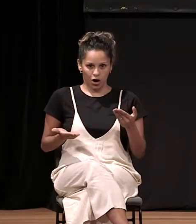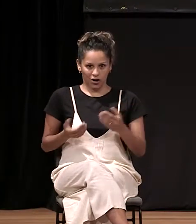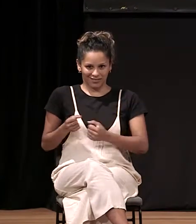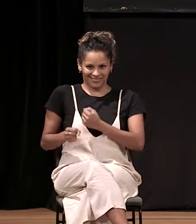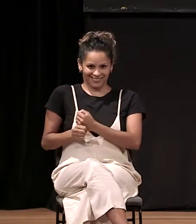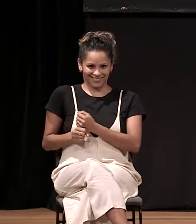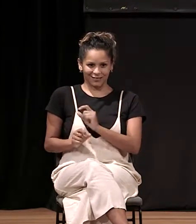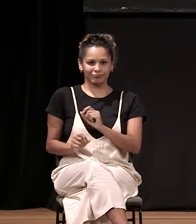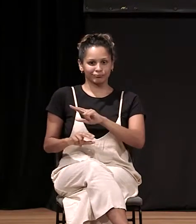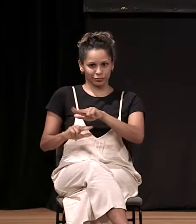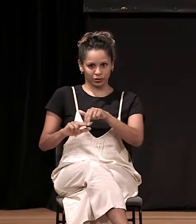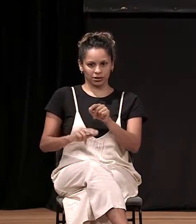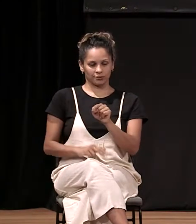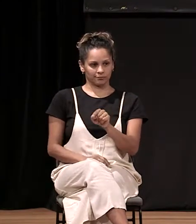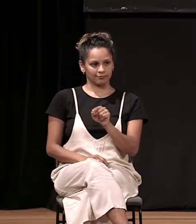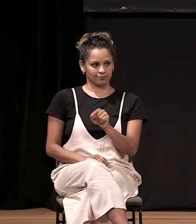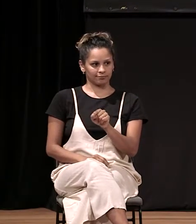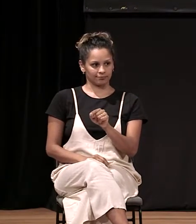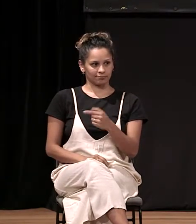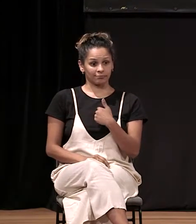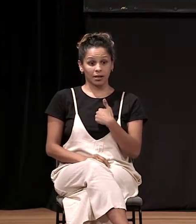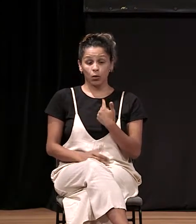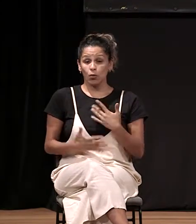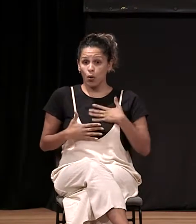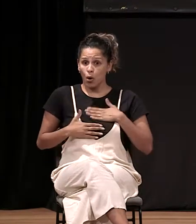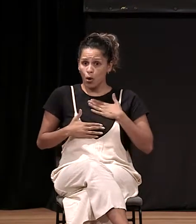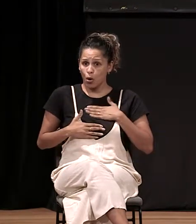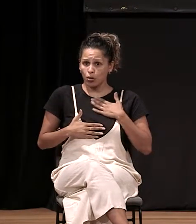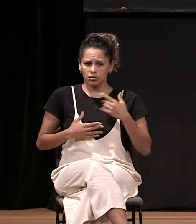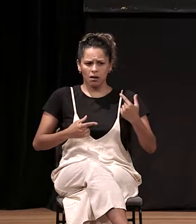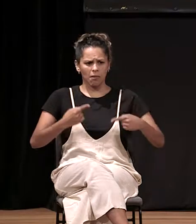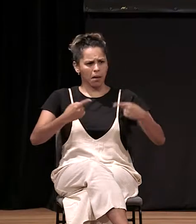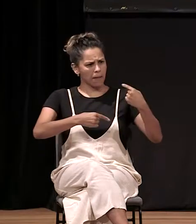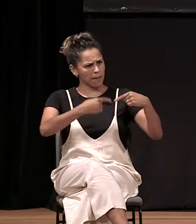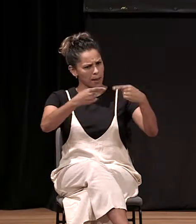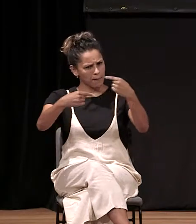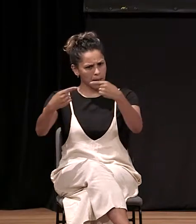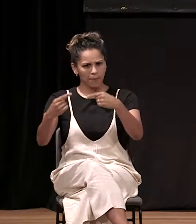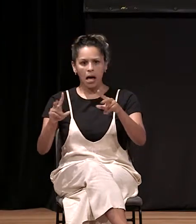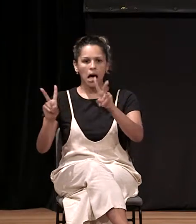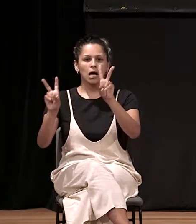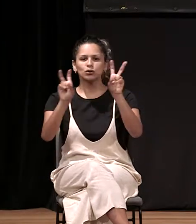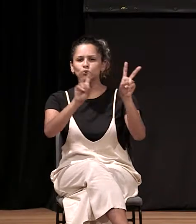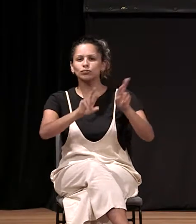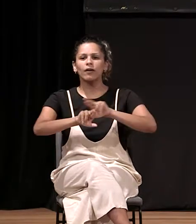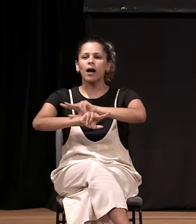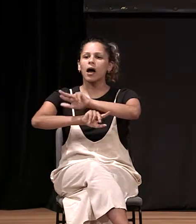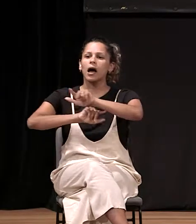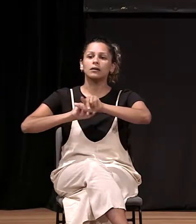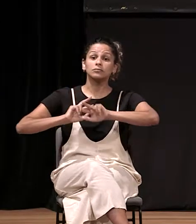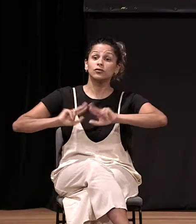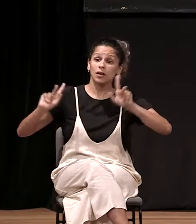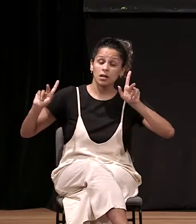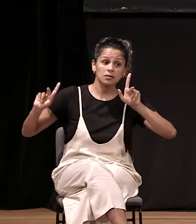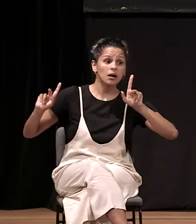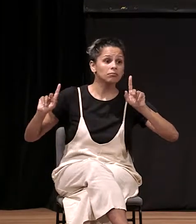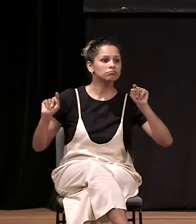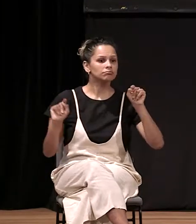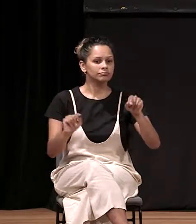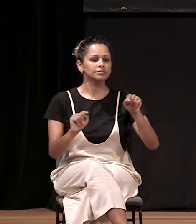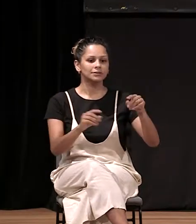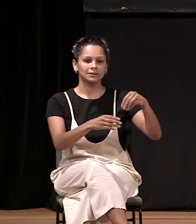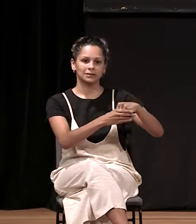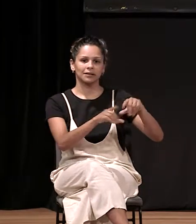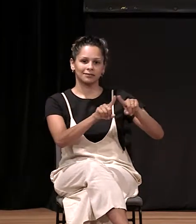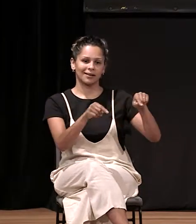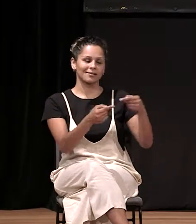relação a isso, porque eu gosto de debater os assuntos muito diferentes na sala de aula. E o que eu mais